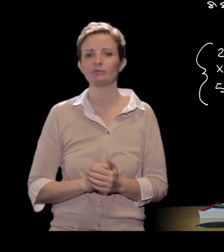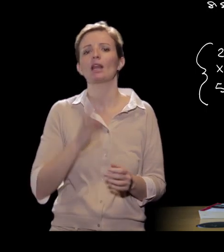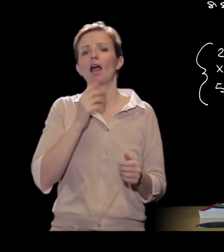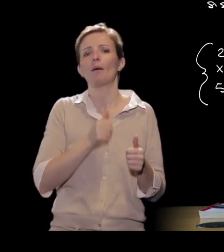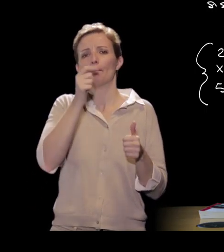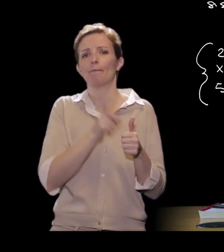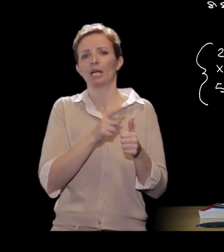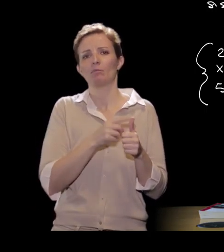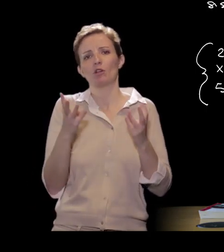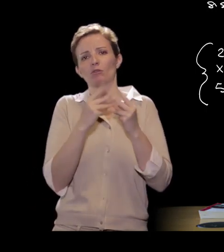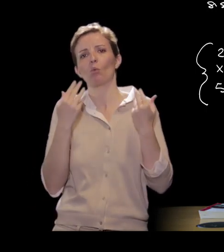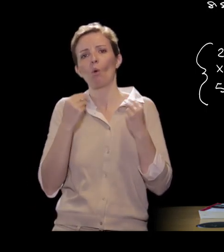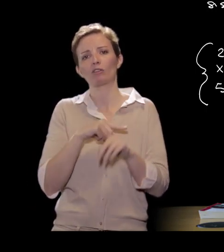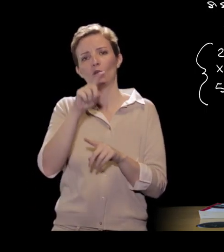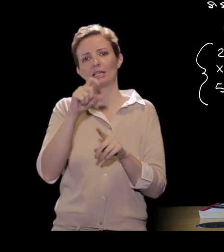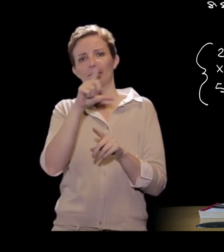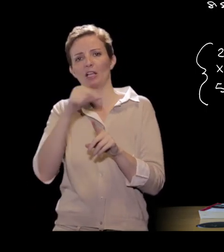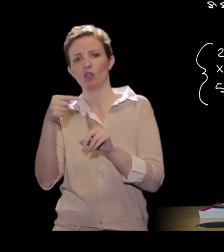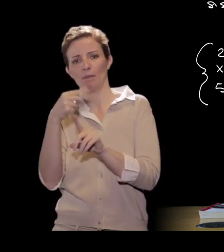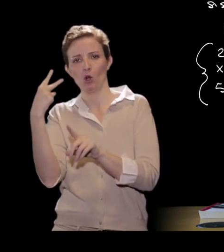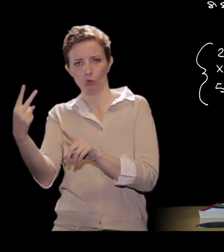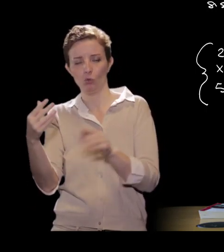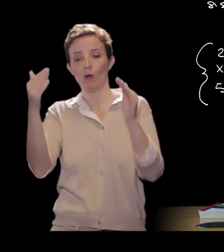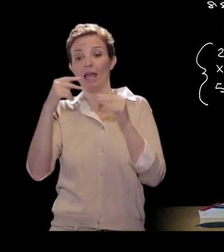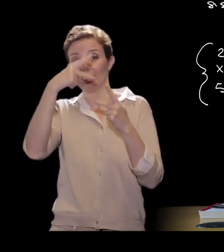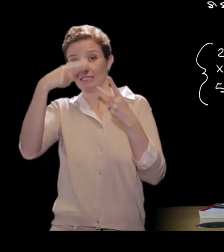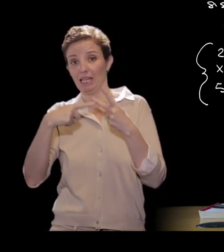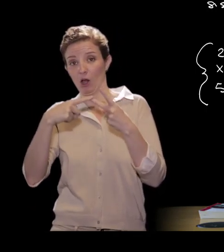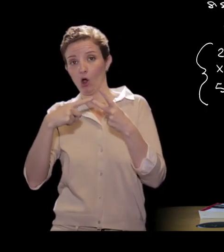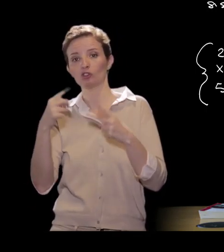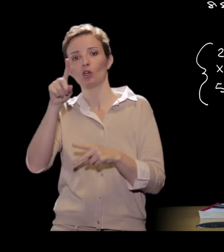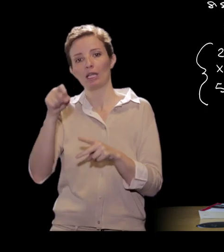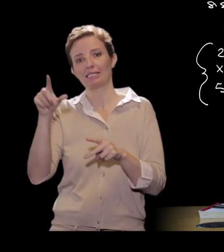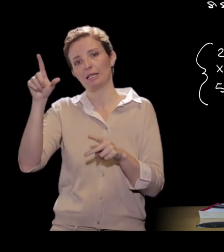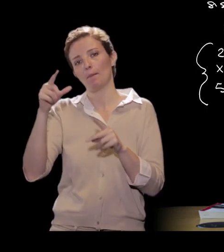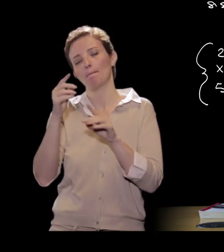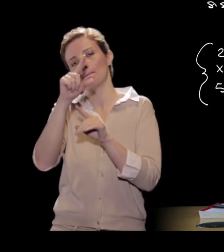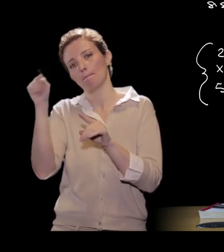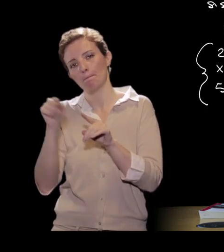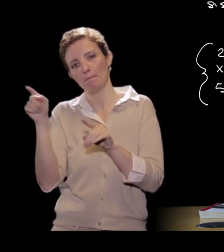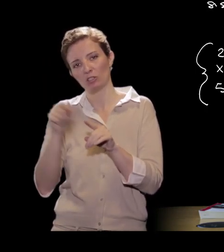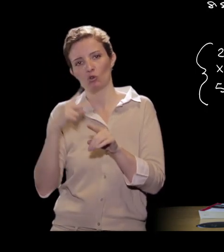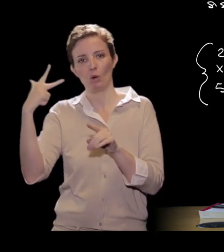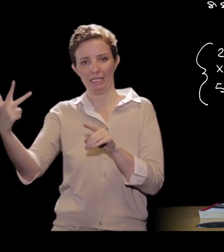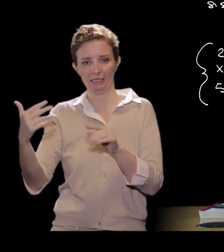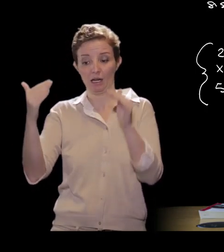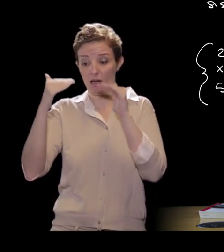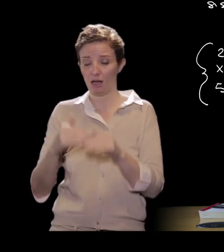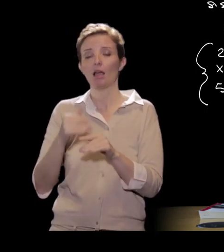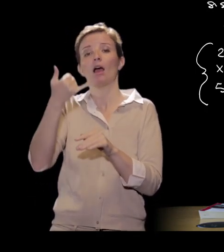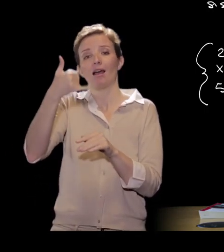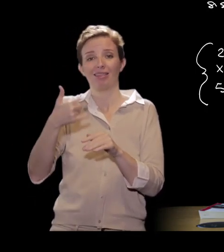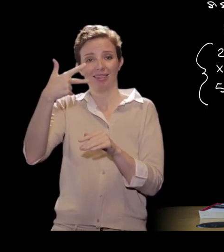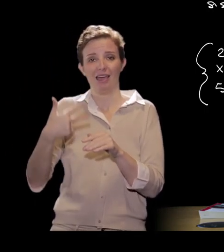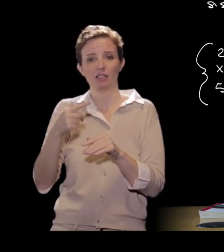si risolve quando hicks maggiore di meno due il secondo quando hicks maggiore o uguale di 3 e infine il terzo quando hicks è minore